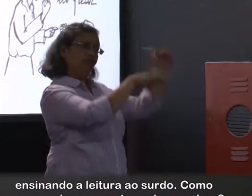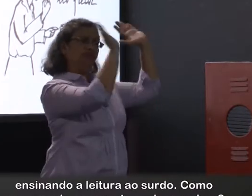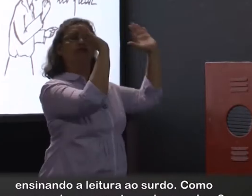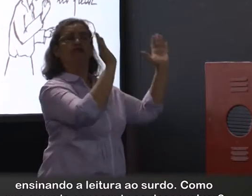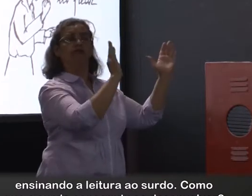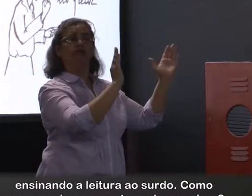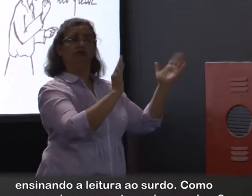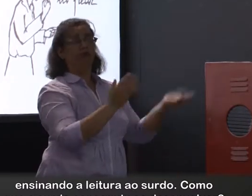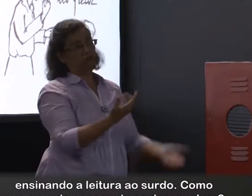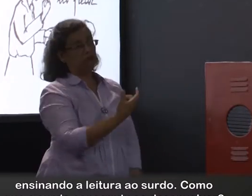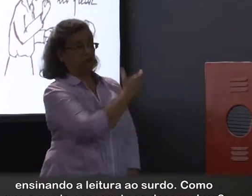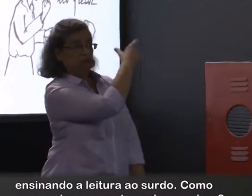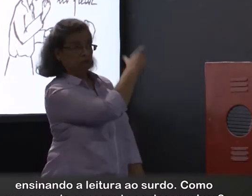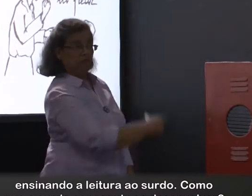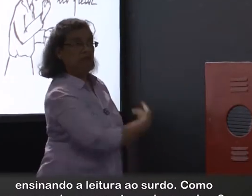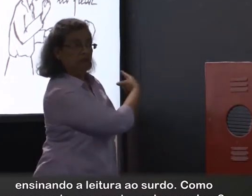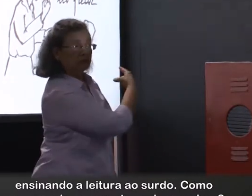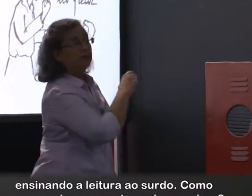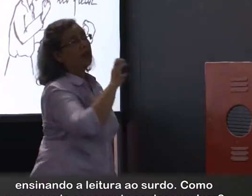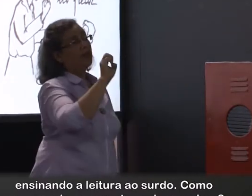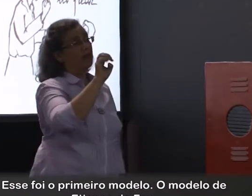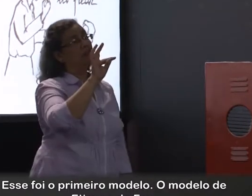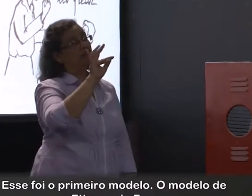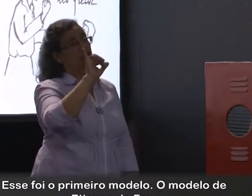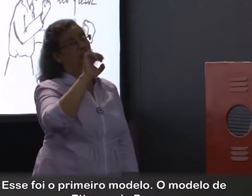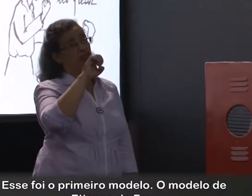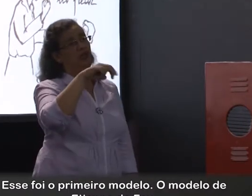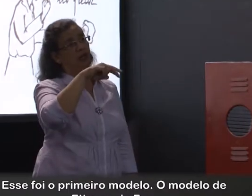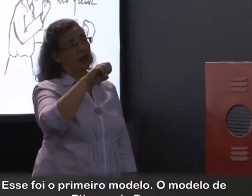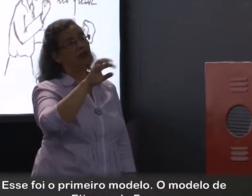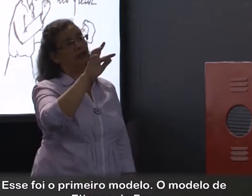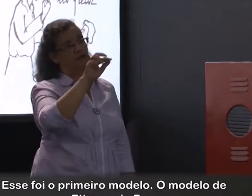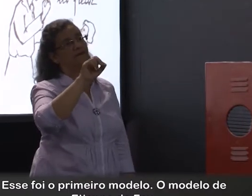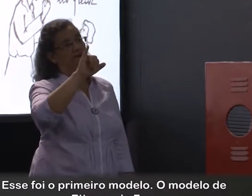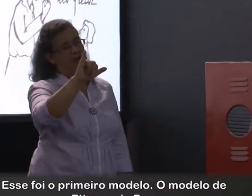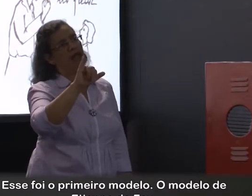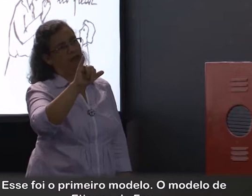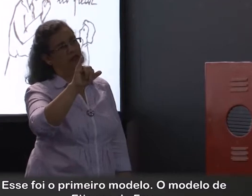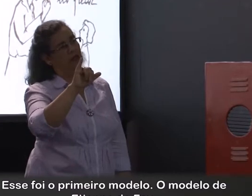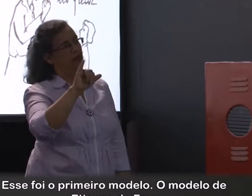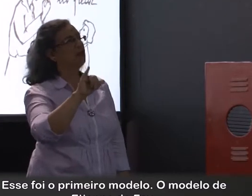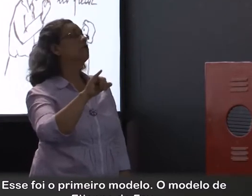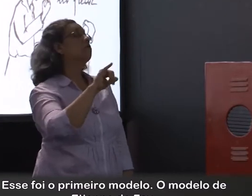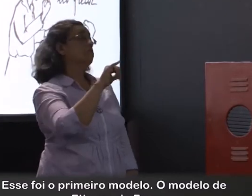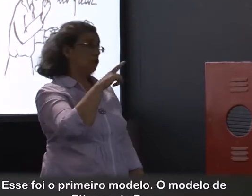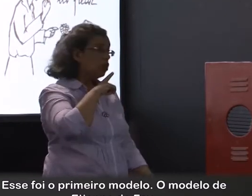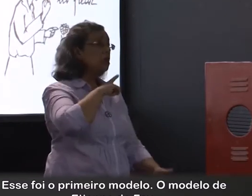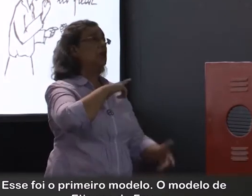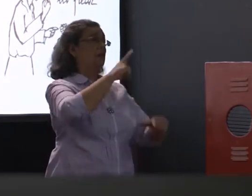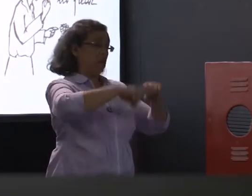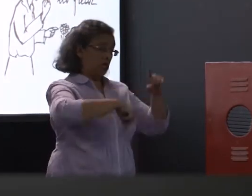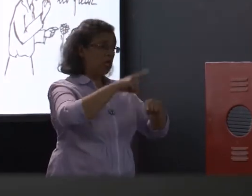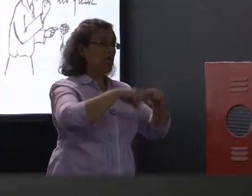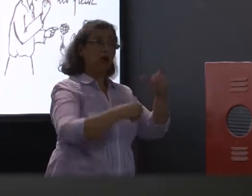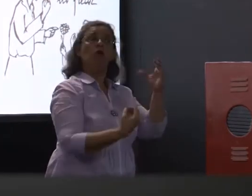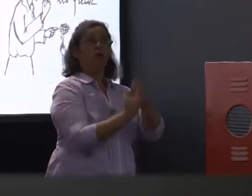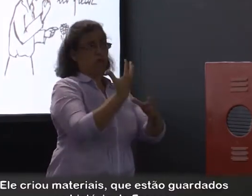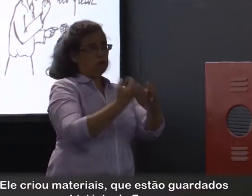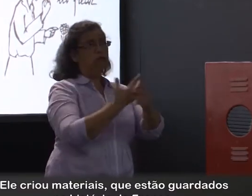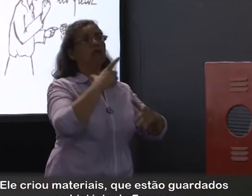ao surdo. Como que o surdo conseguiu desenvolver? Esse foi o primeiro modelo, foi o modelo dele, de Etienne Dufay. E ele